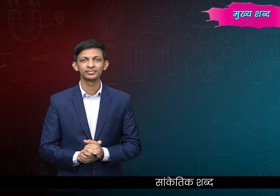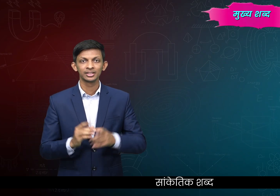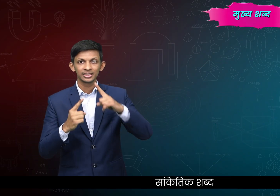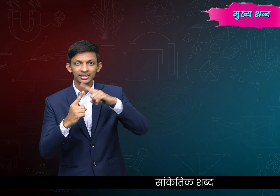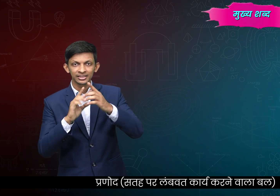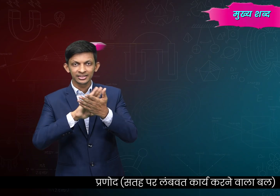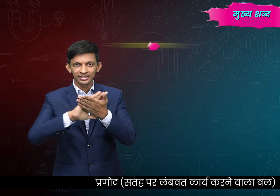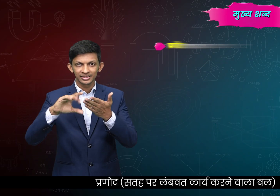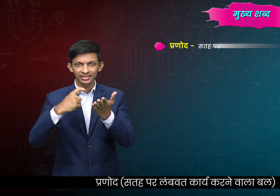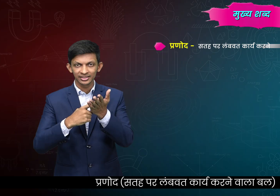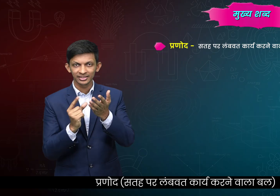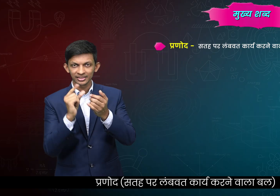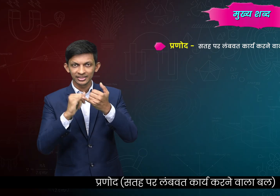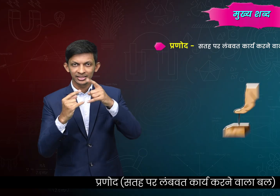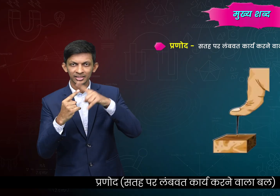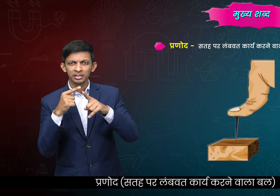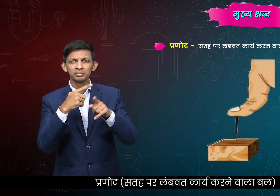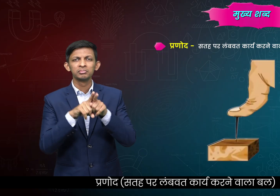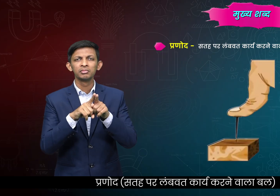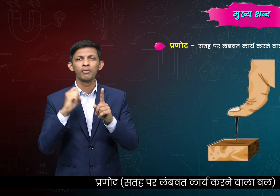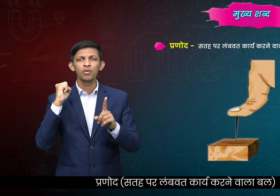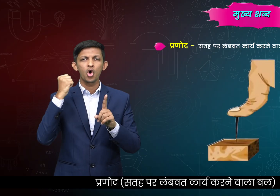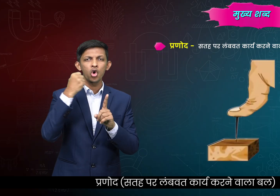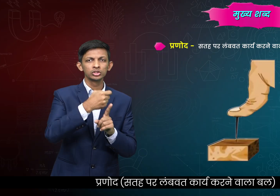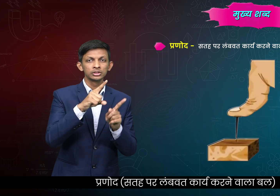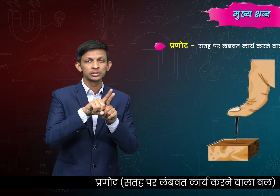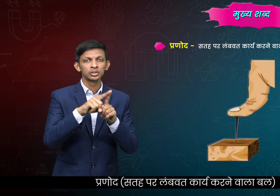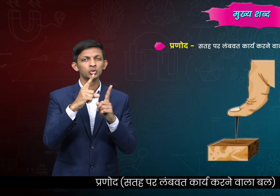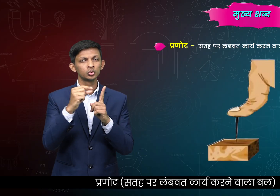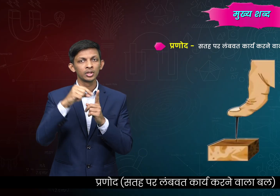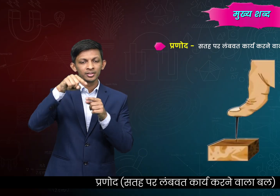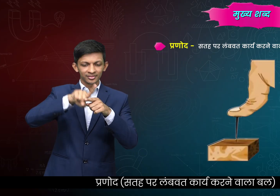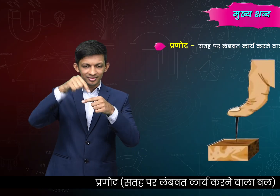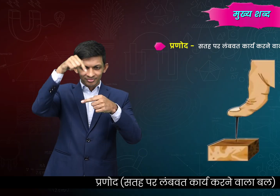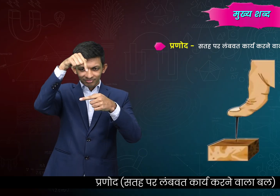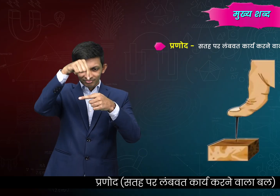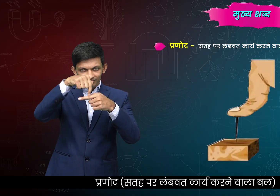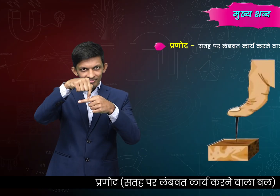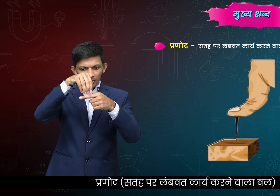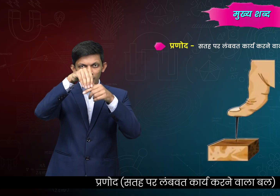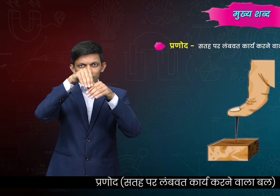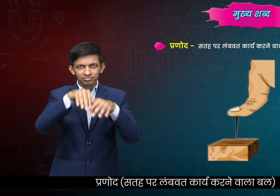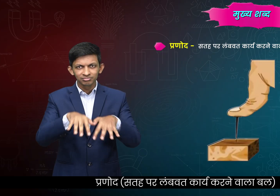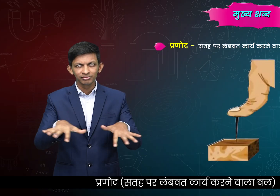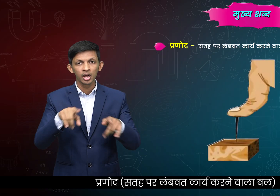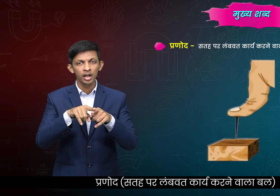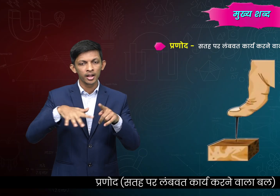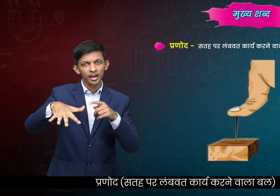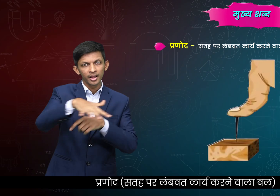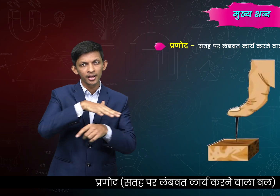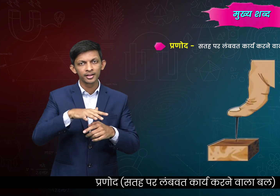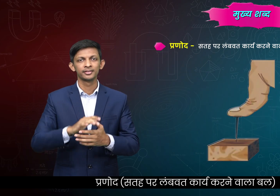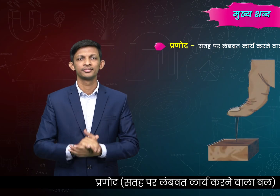शब्द। प्रणोद सतह पर लंबवत कार्य करने वाला बल।